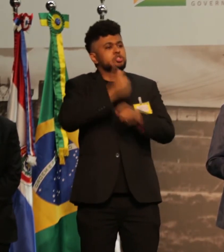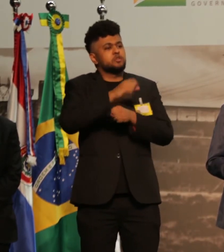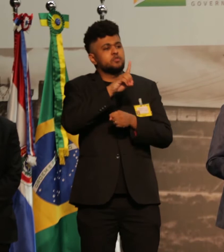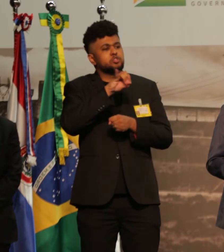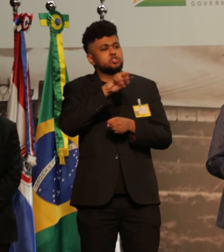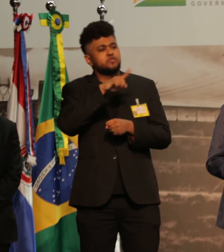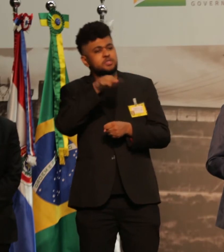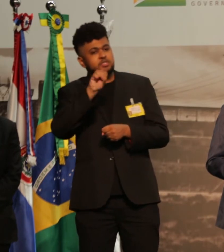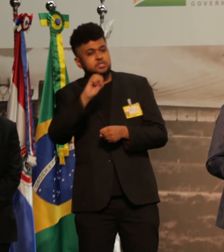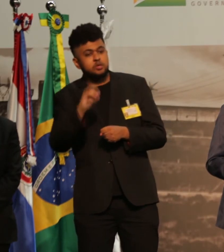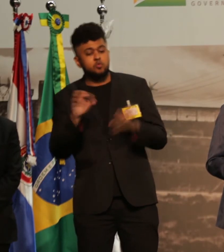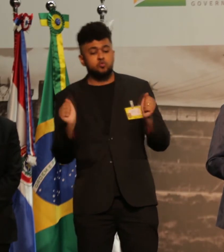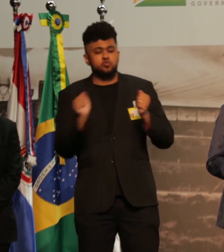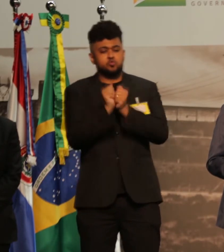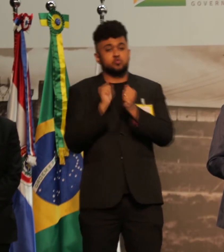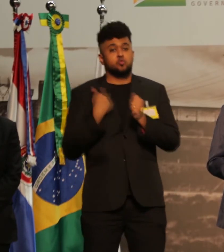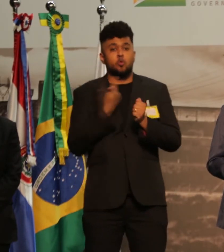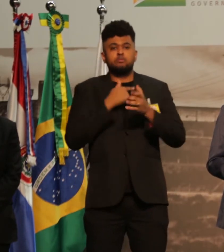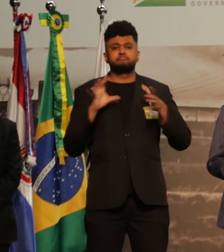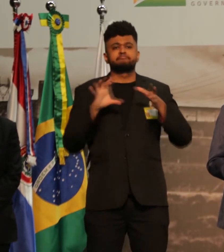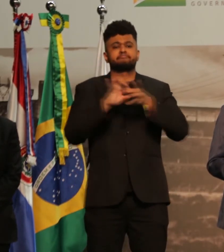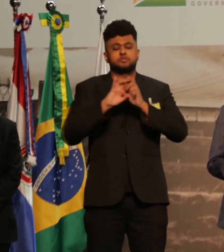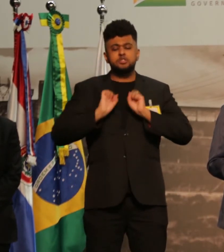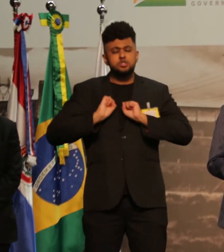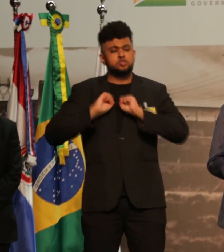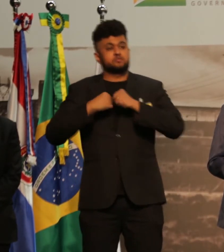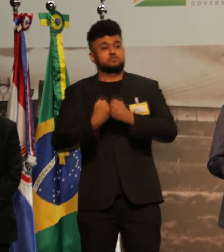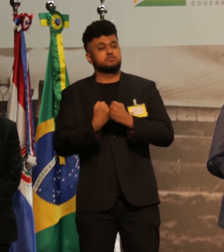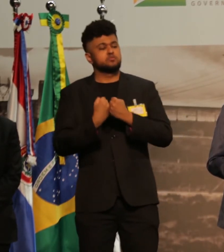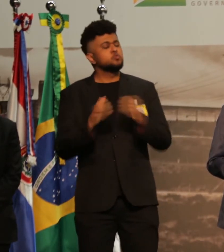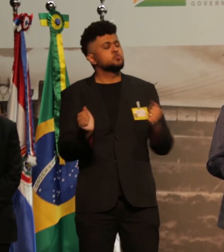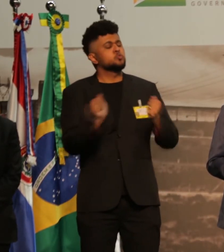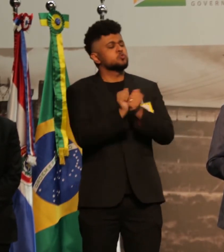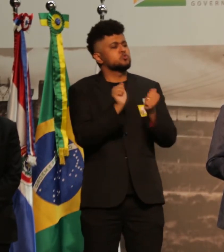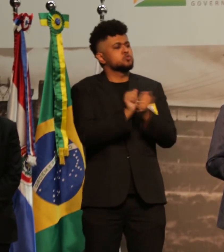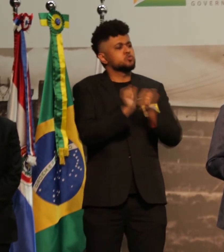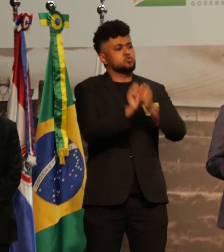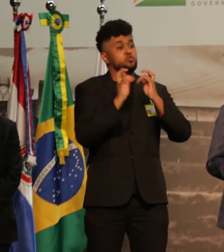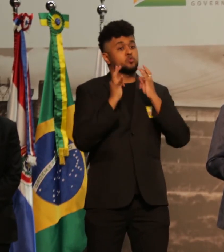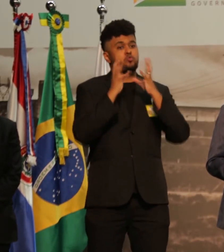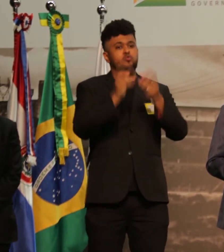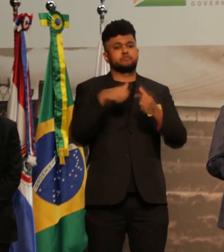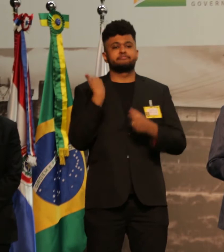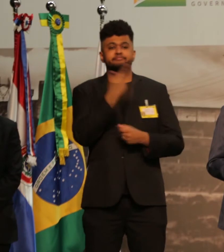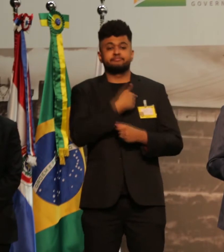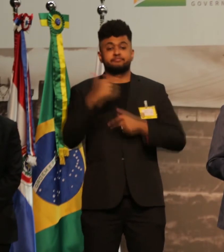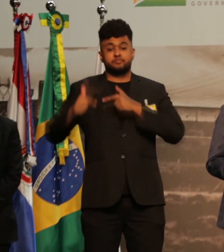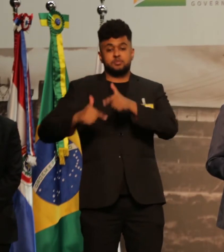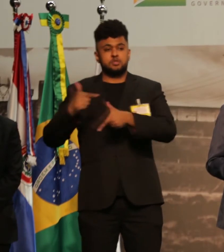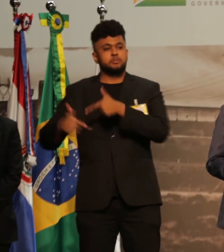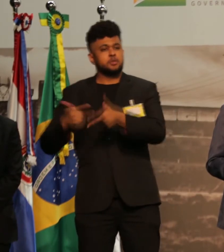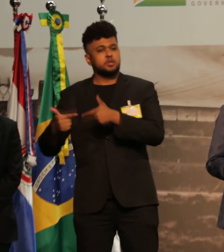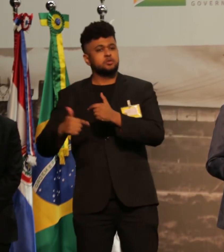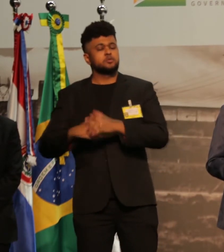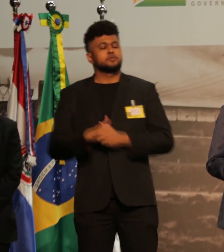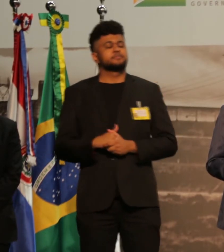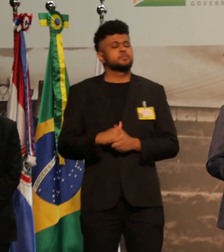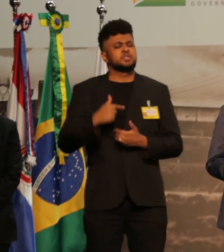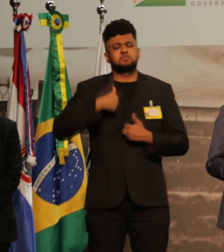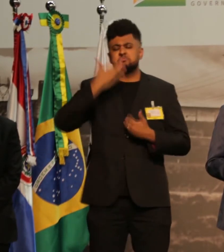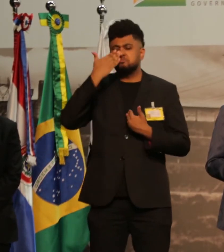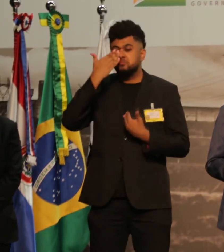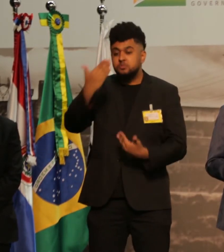divisão, que aliaram conosco seus esforços, juntamente com todos os nossos empregados. Agradeço